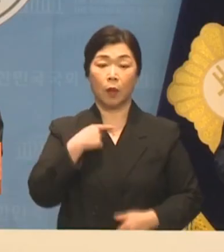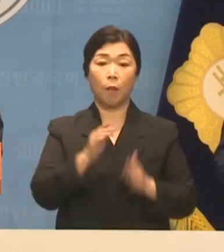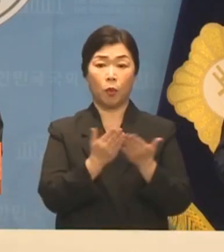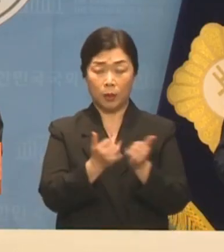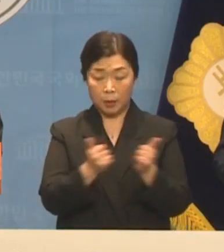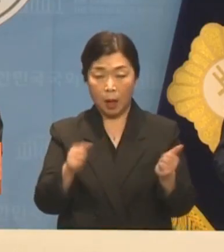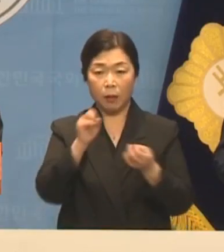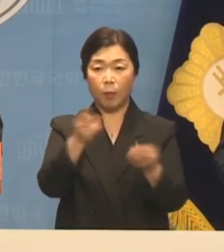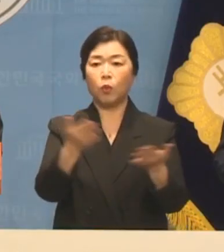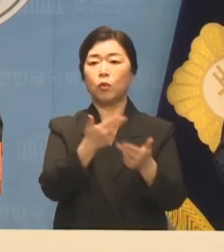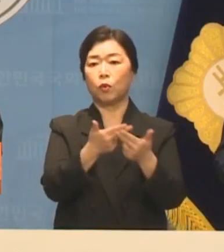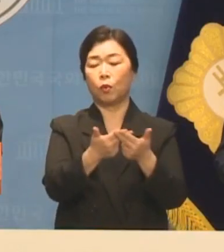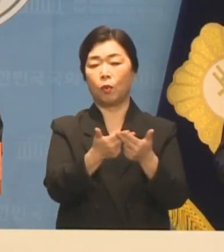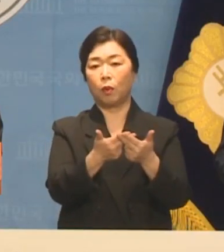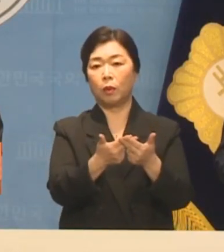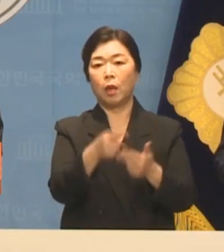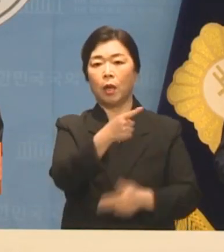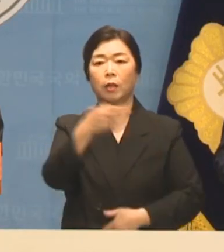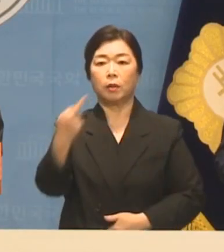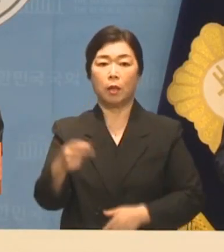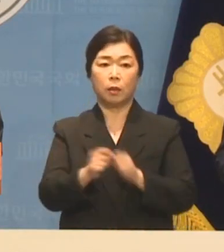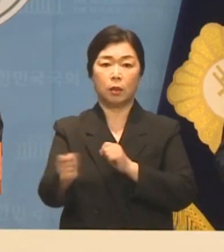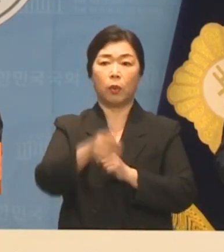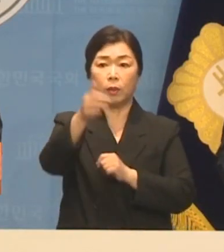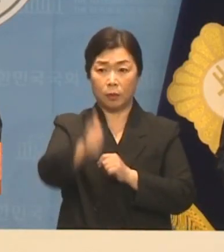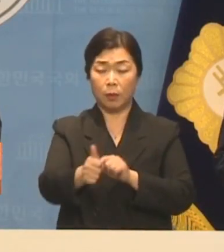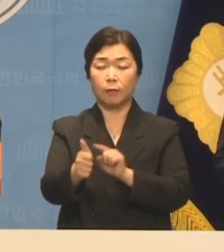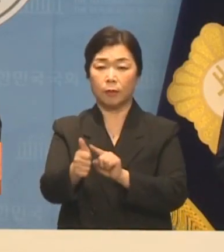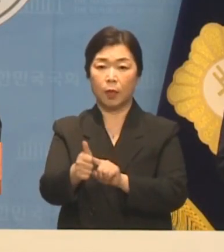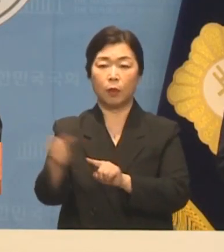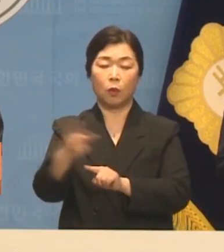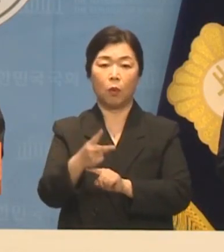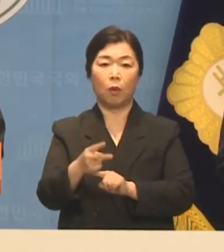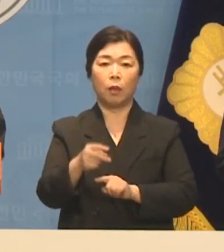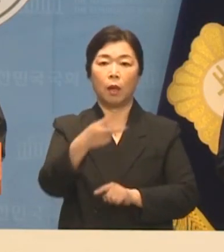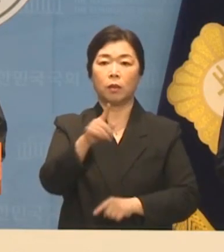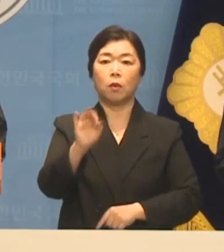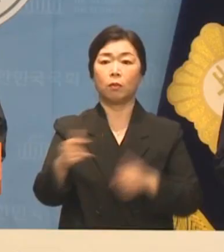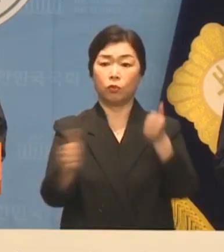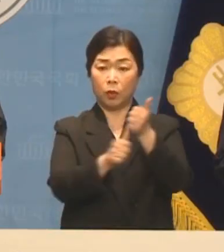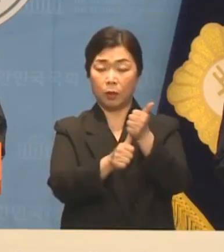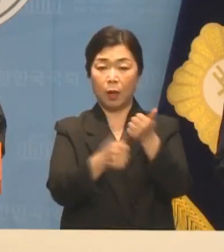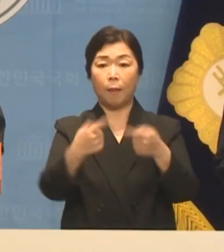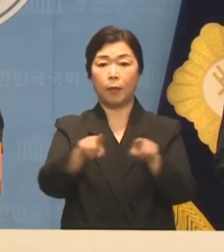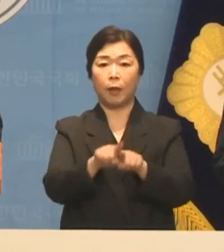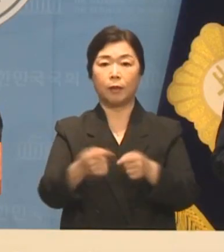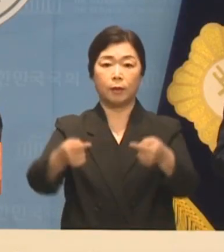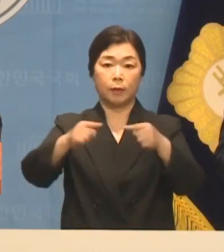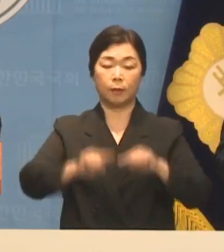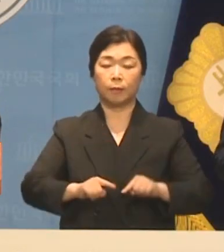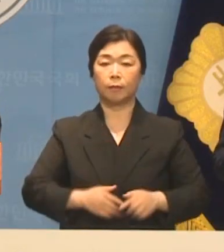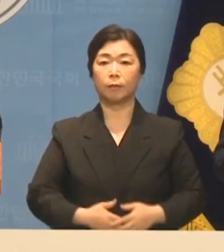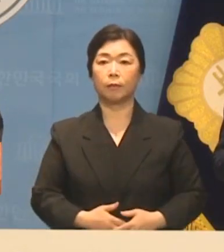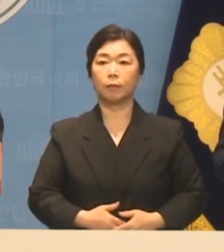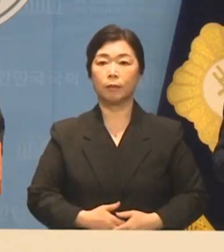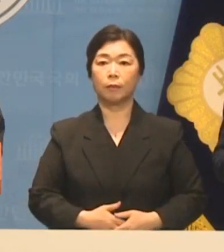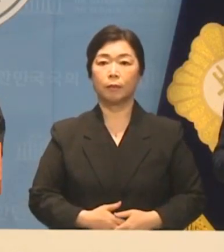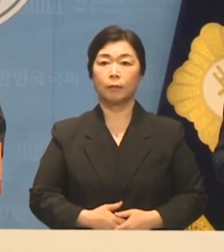당사자이신데요. 택배노조 쿠팡 일산지회 송정현 지회장님 그리고 성락경 부지회장님 참석해 주셨습니다.